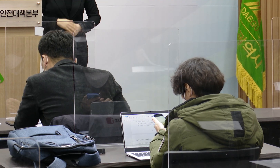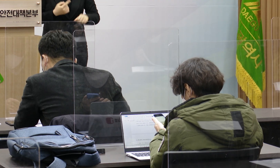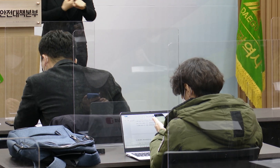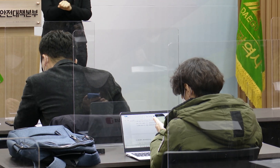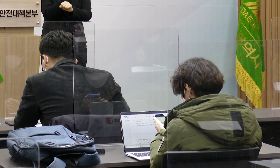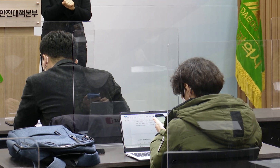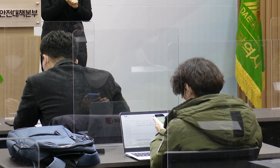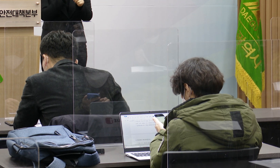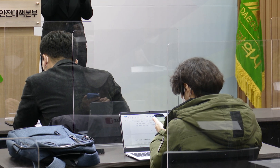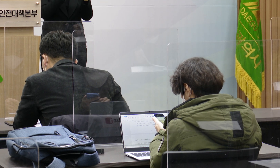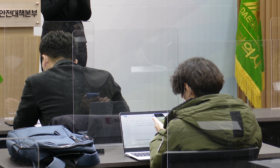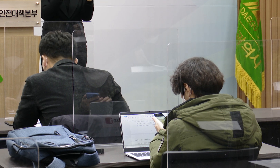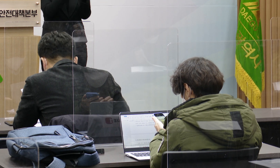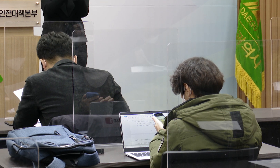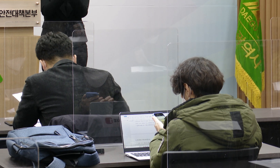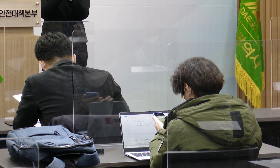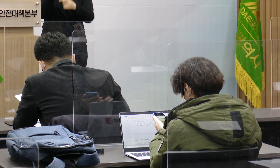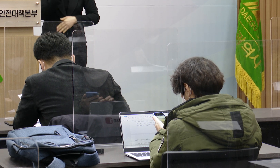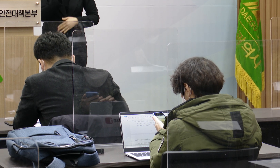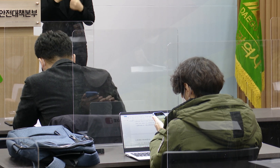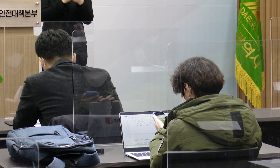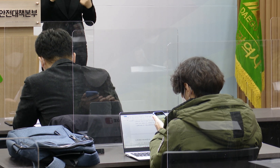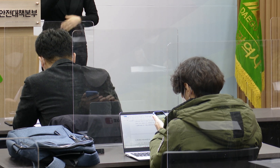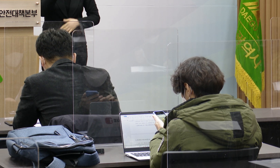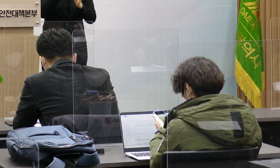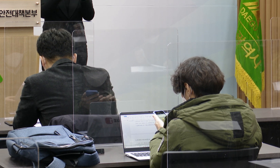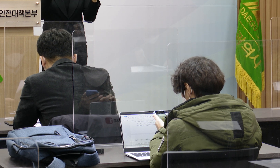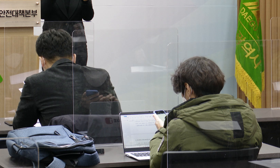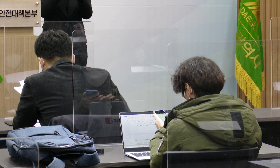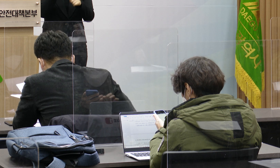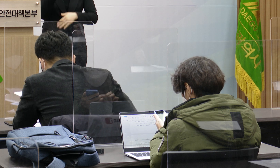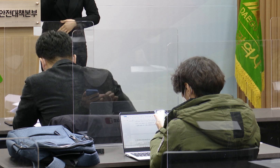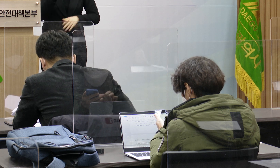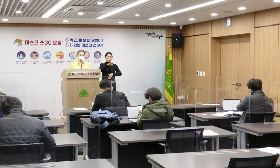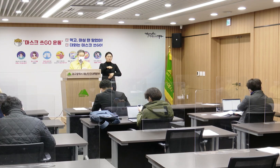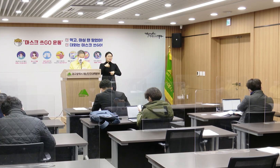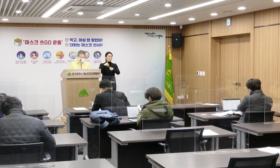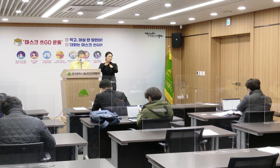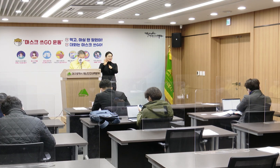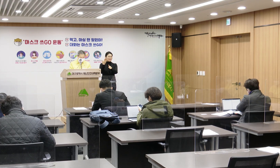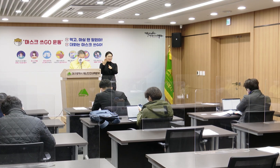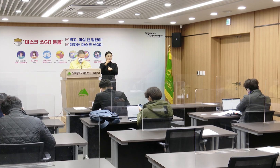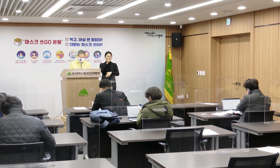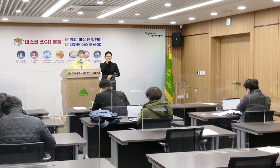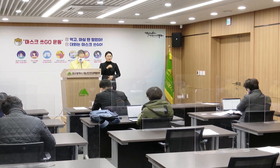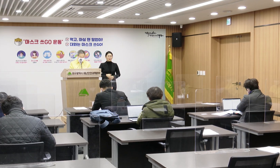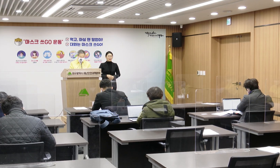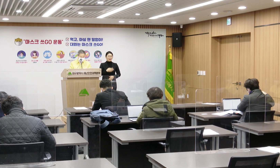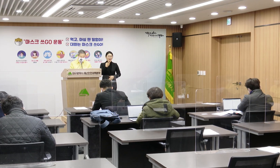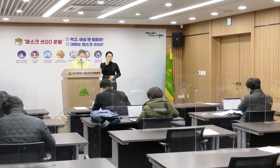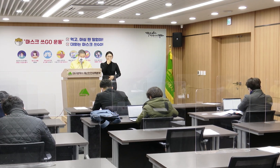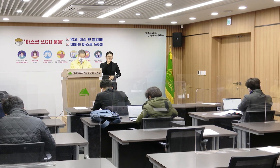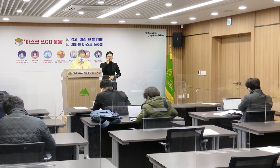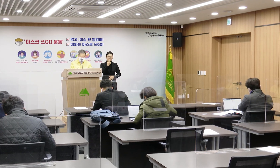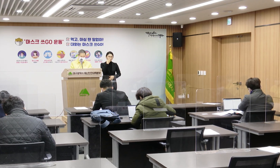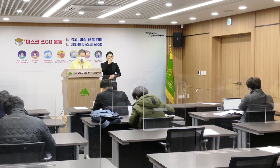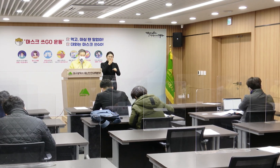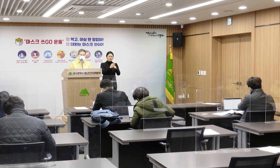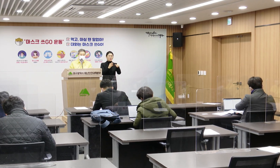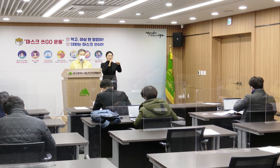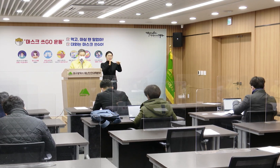최초로 11명이 확진되었습니다. 동대리의 워킹소를 통해 감염원을 조사 중인 확진자는